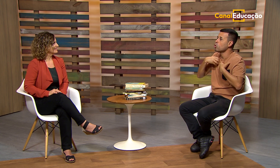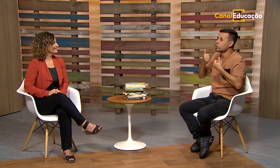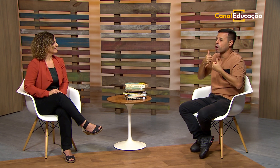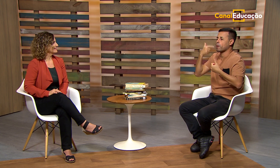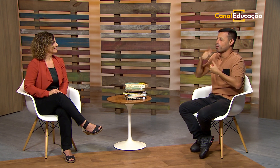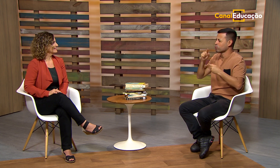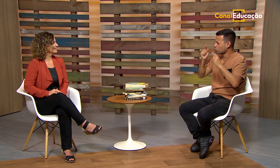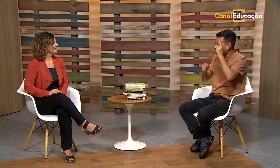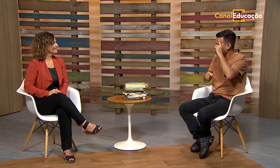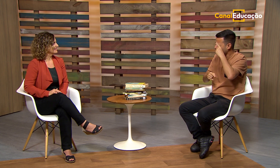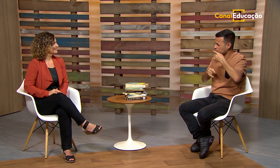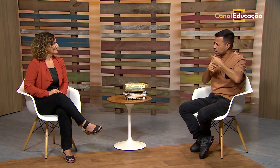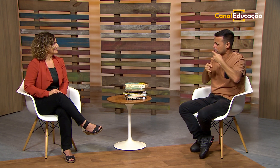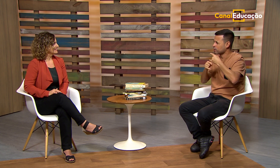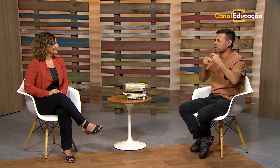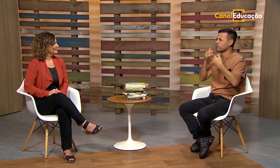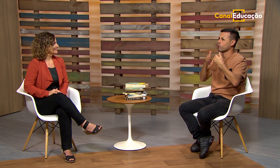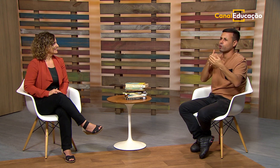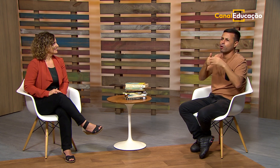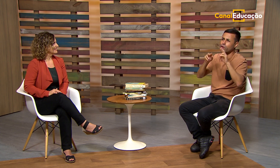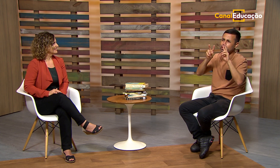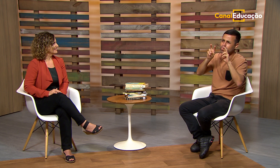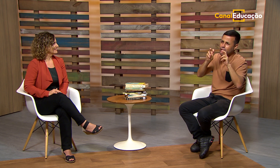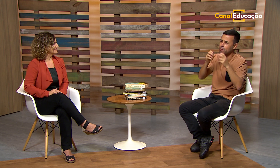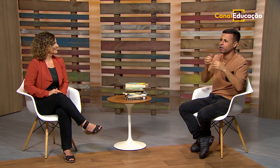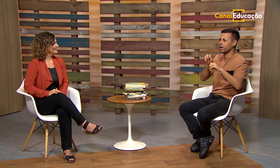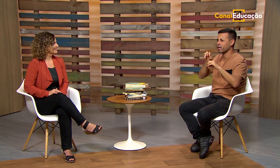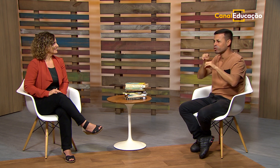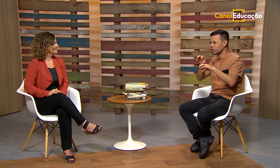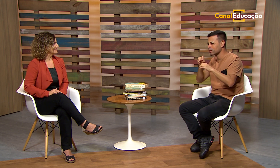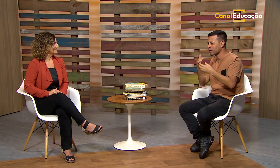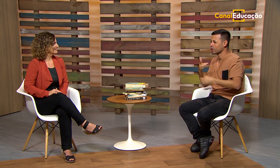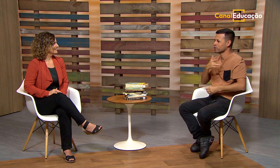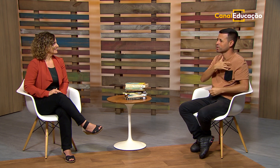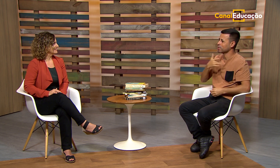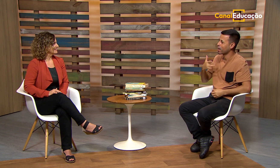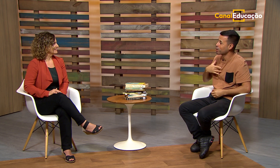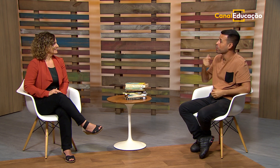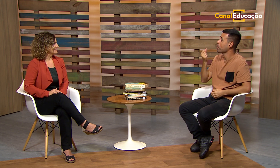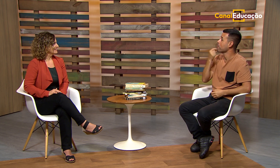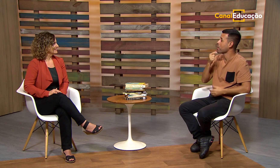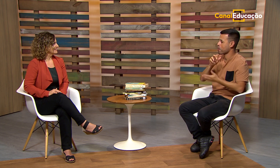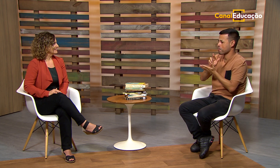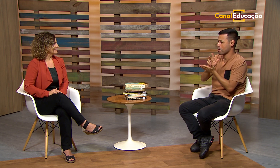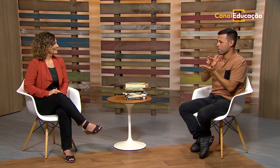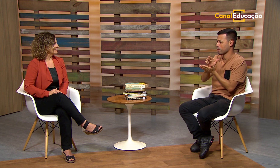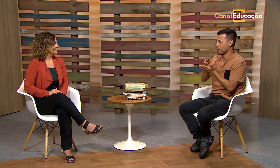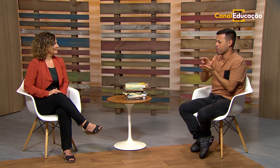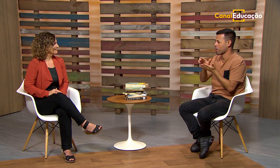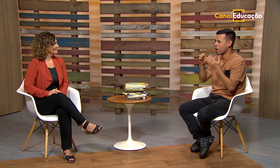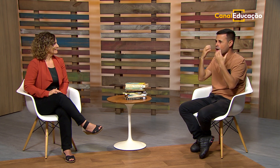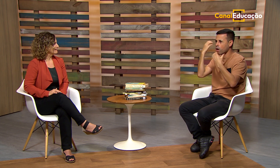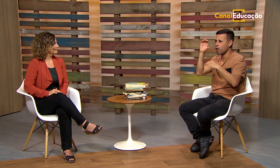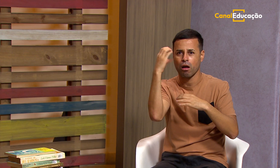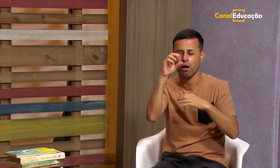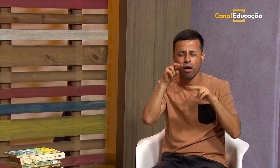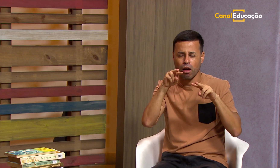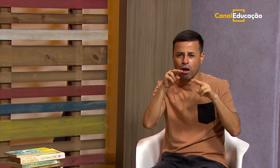Foram pensadas diversas temáticas, desde educação, saúde até piadas. Essa troca foi de imediato e